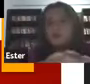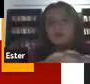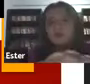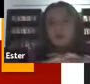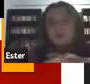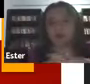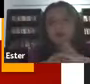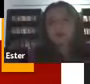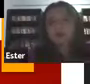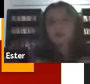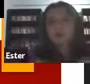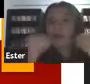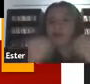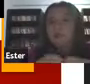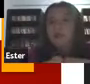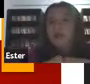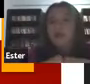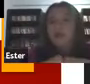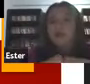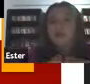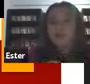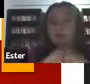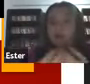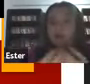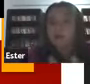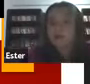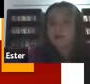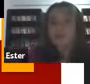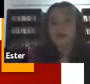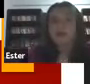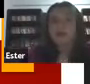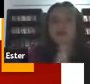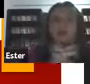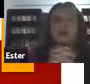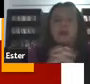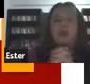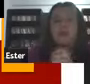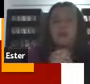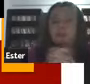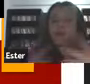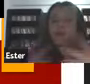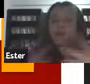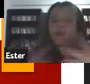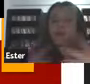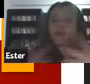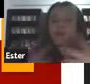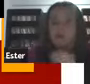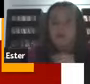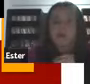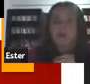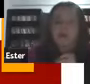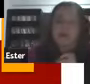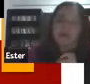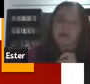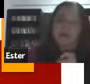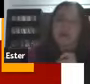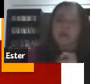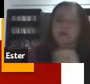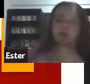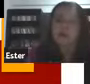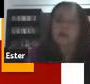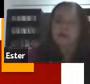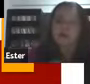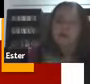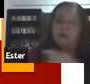que as mulheres são as principais atoras que têm organizado o principal front, o Renato trouxe aí no começo da fala, o